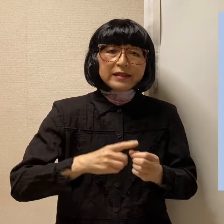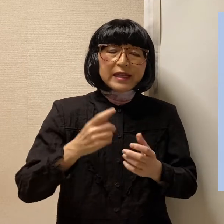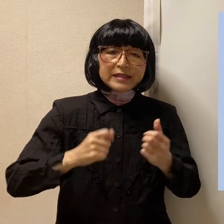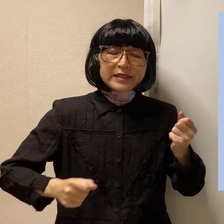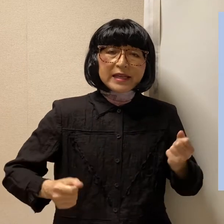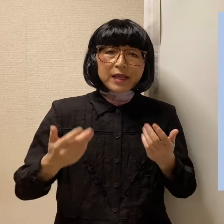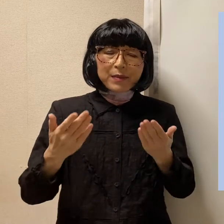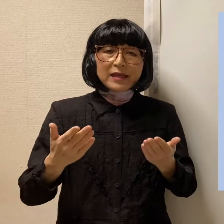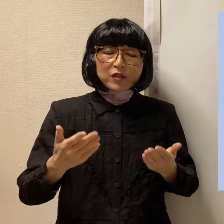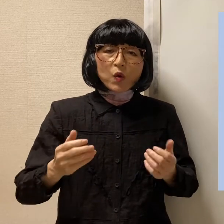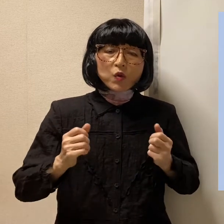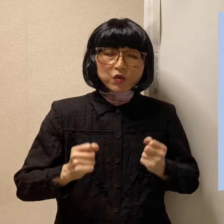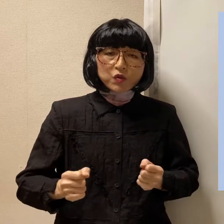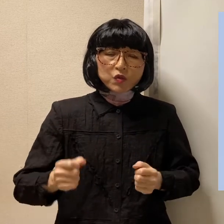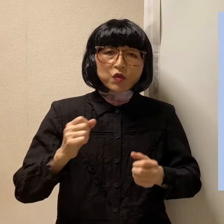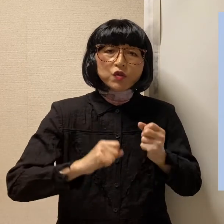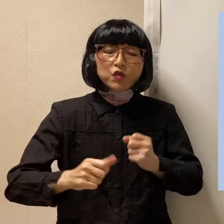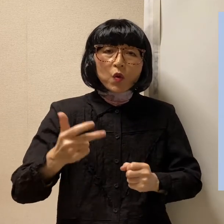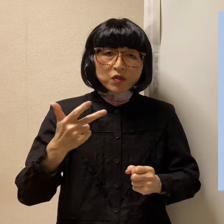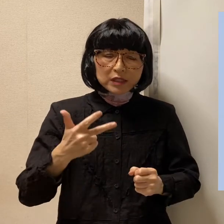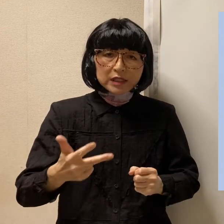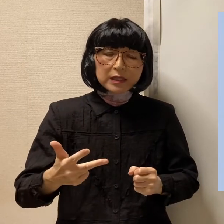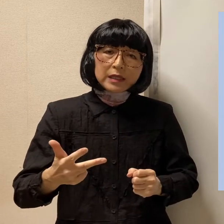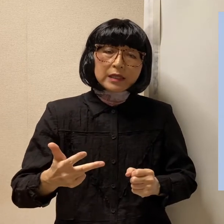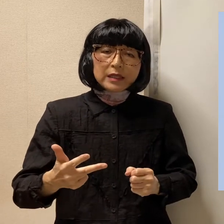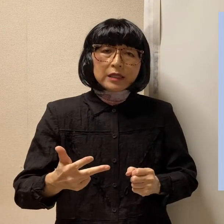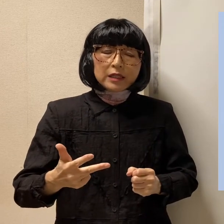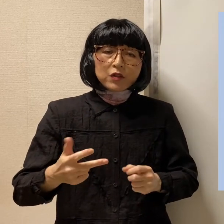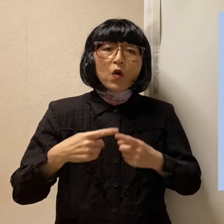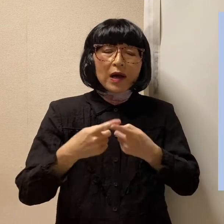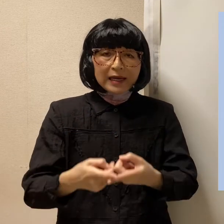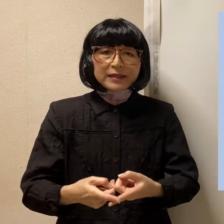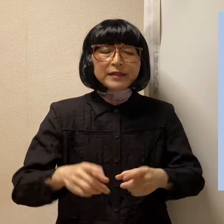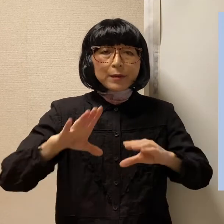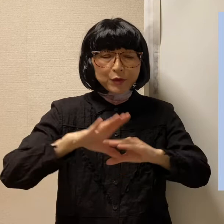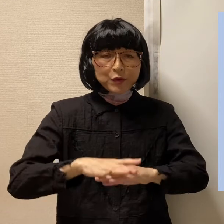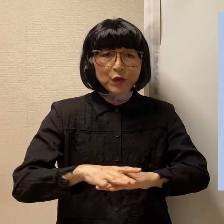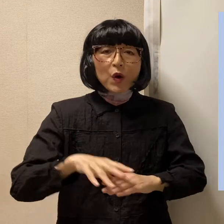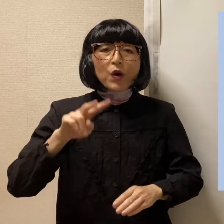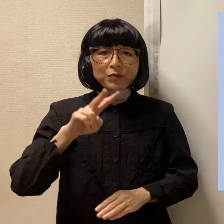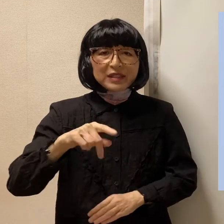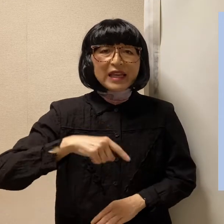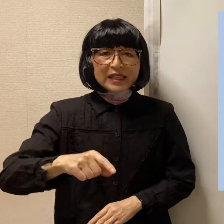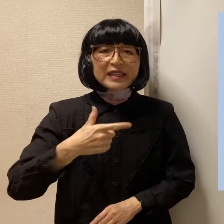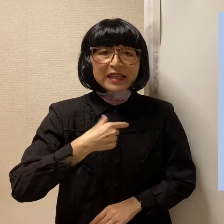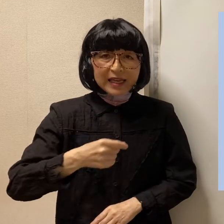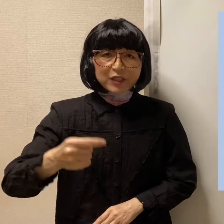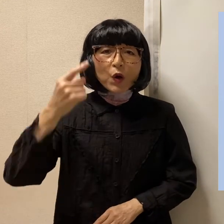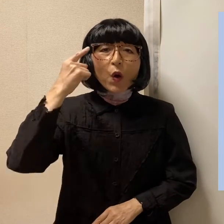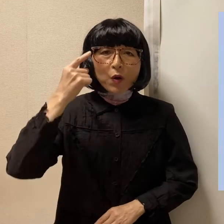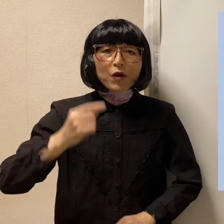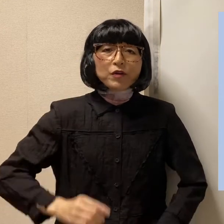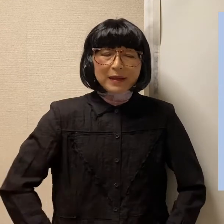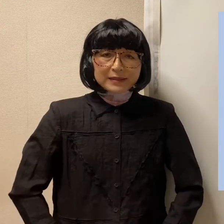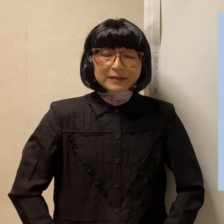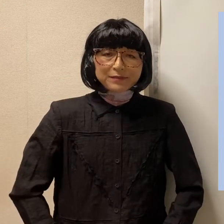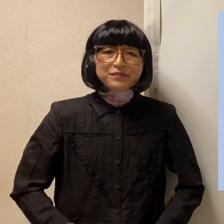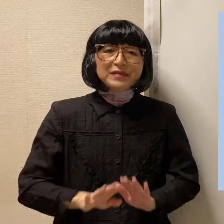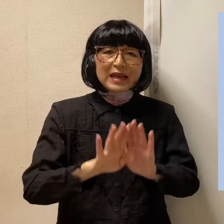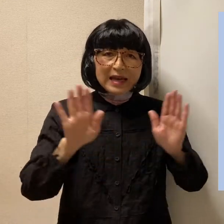中学3年生で勉強する動詞が入った文を見ていきたいと思います。